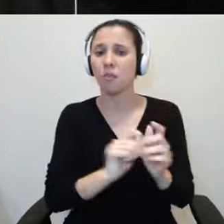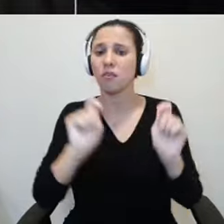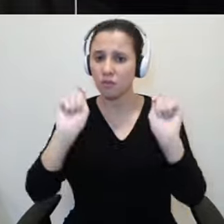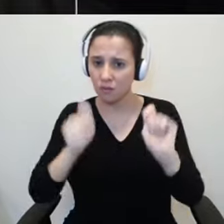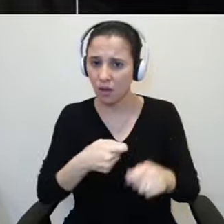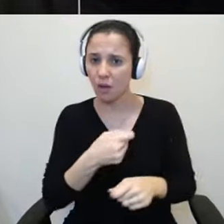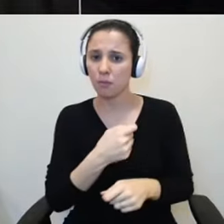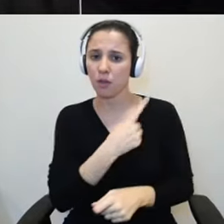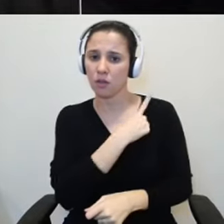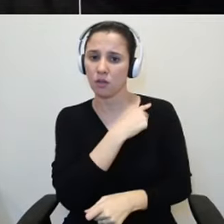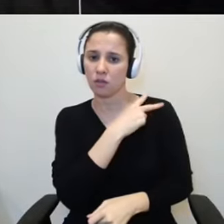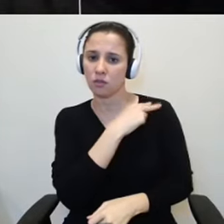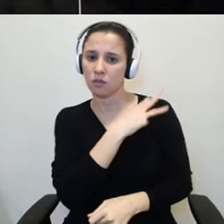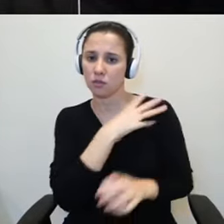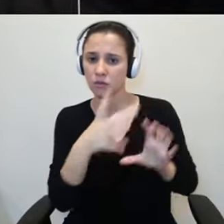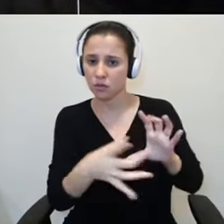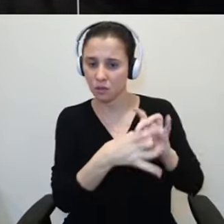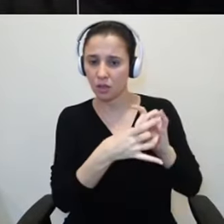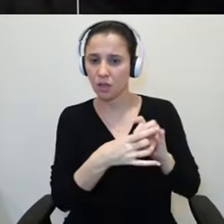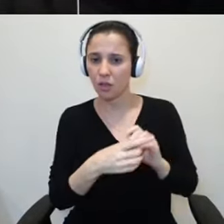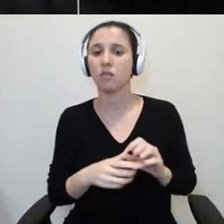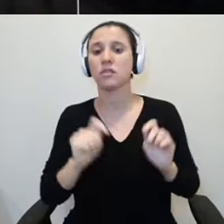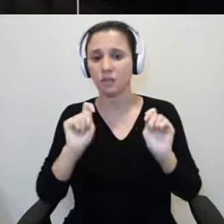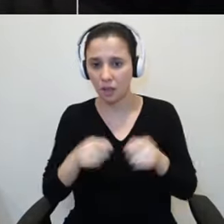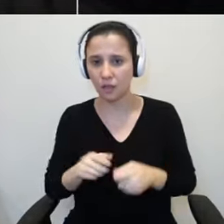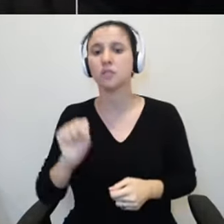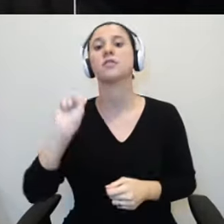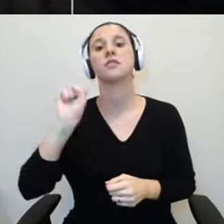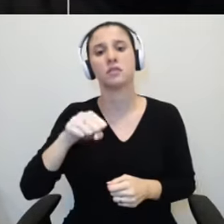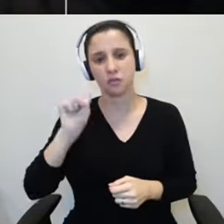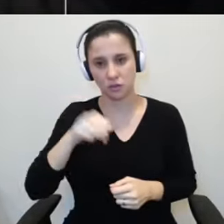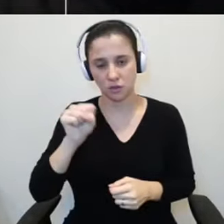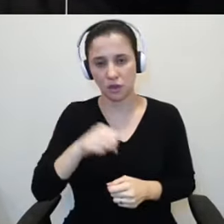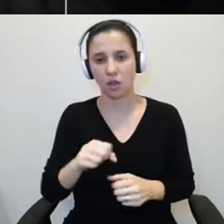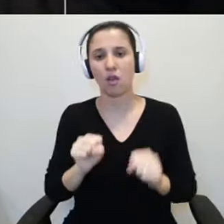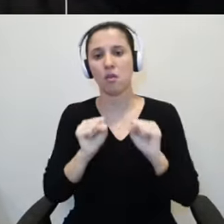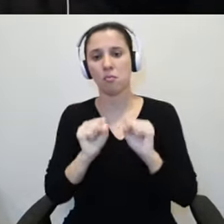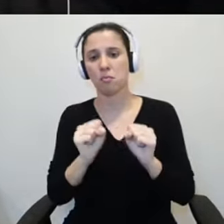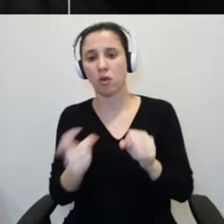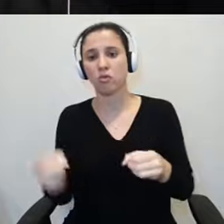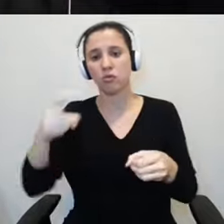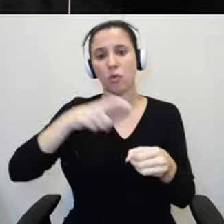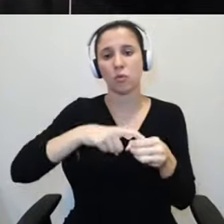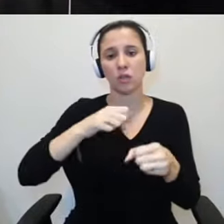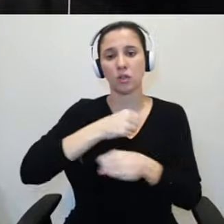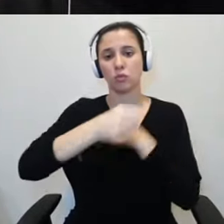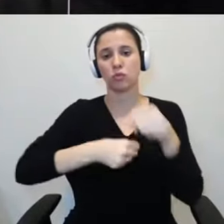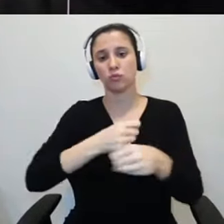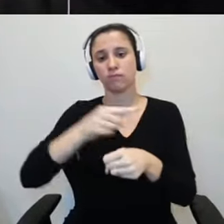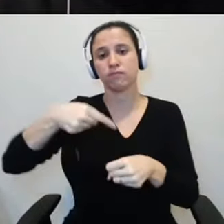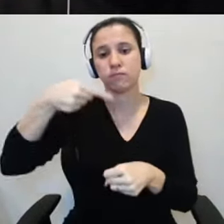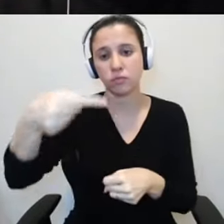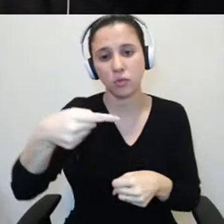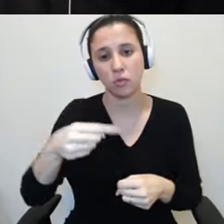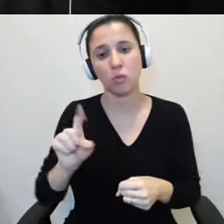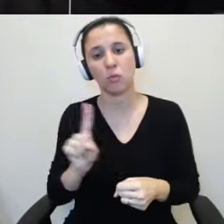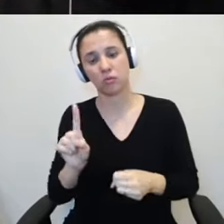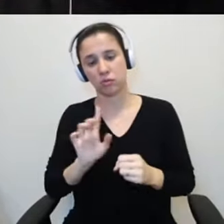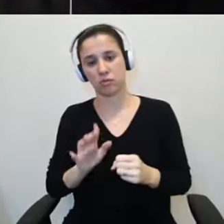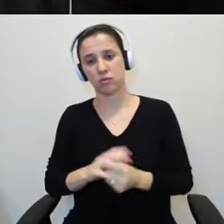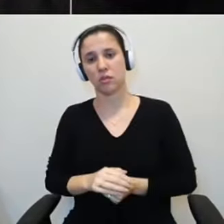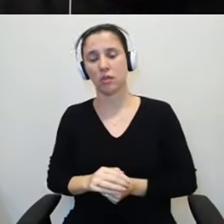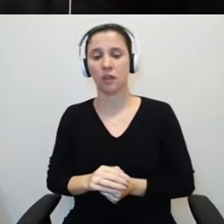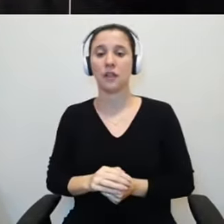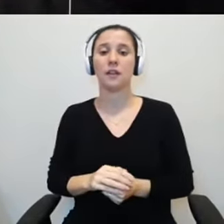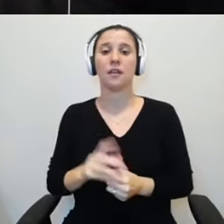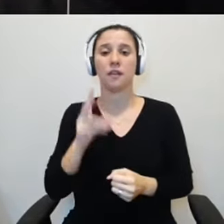do trancamento. Pode retornar no próximo ano ou não. A questão do trancamento, pessoal, é uma questão que a gente vai explicar